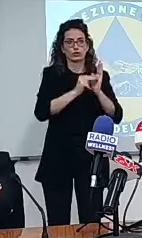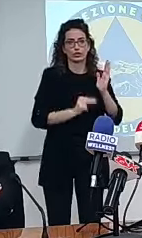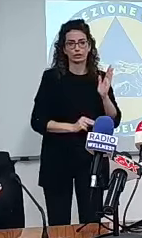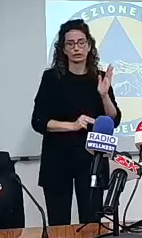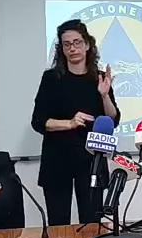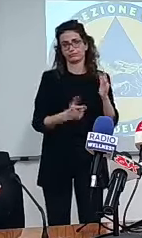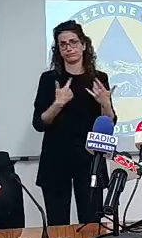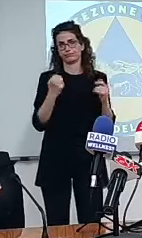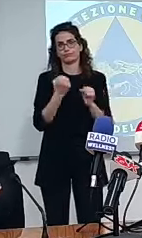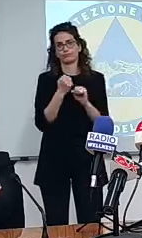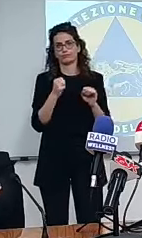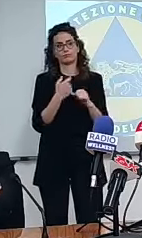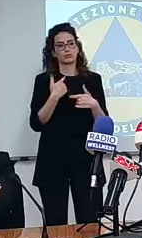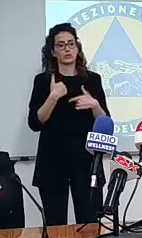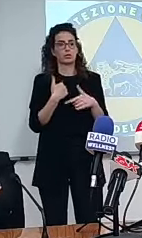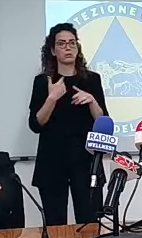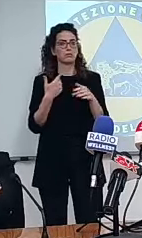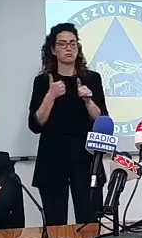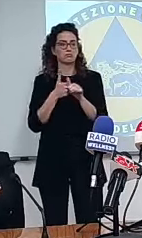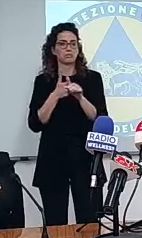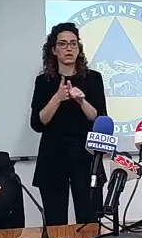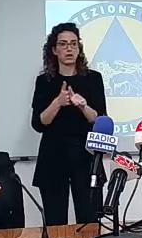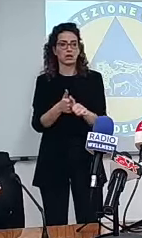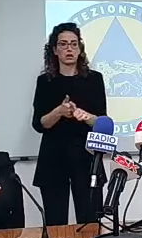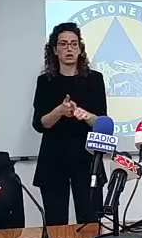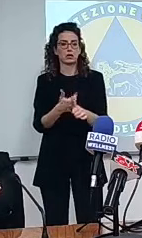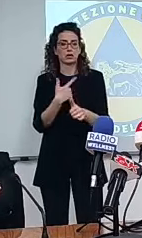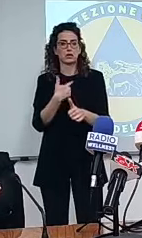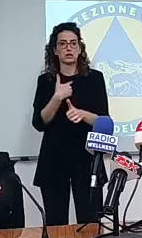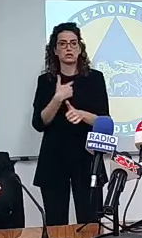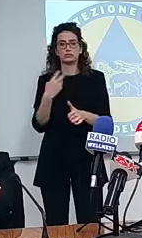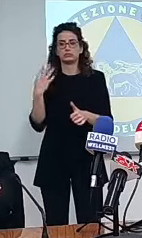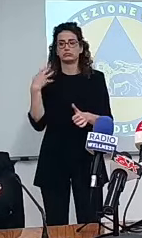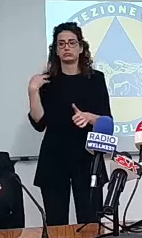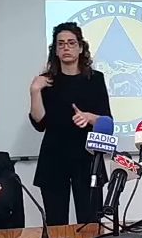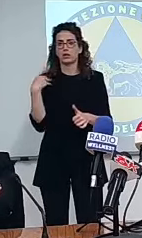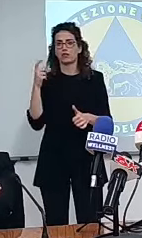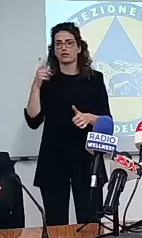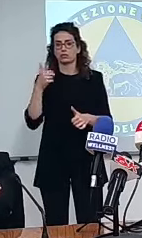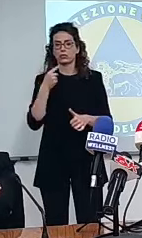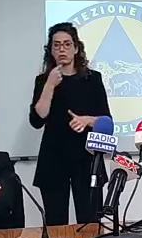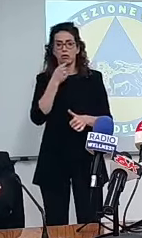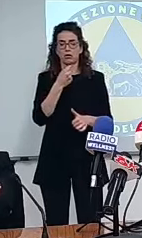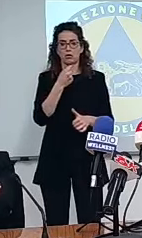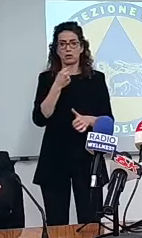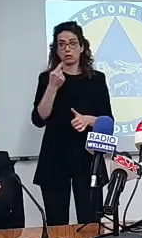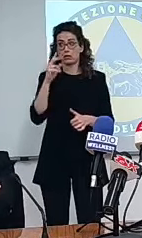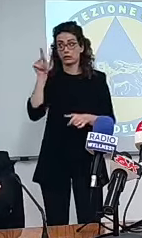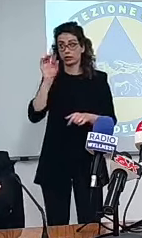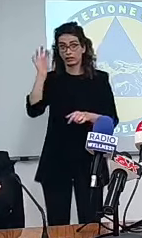siamo perfettamente in linea, non ci sentiamo neanche chiamati in causa da quelle dichiarazioni.